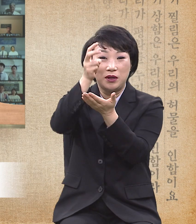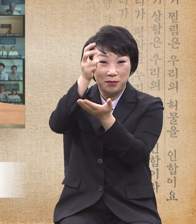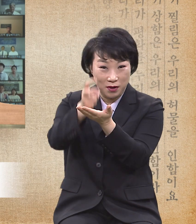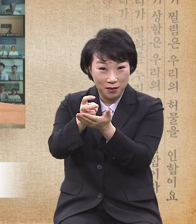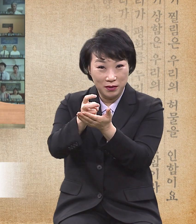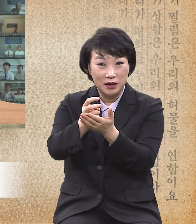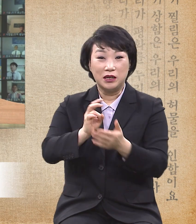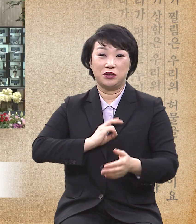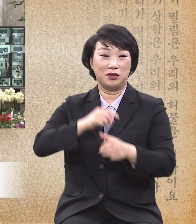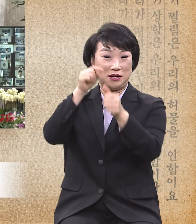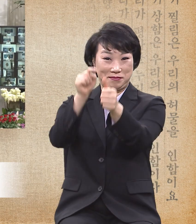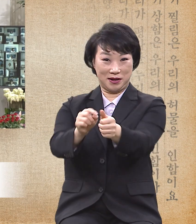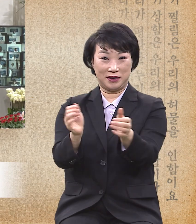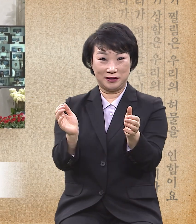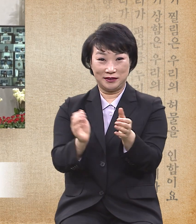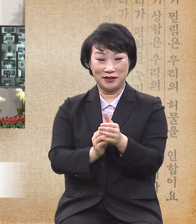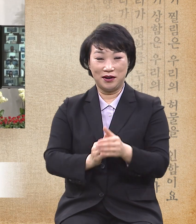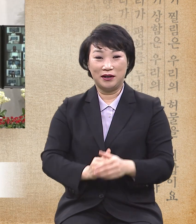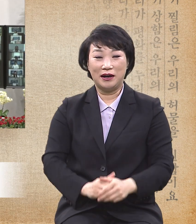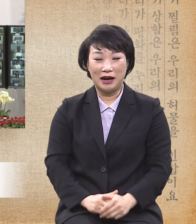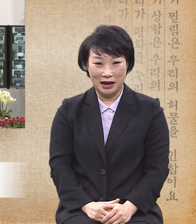율법과 선지자의